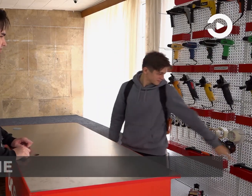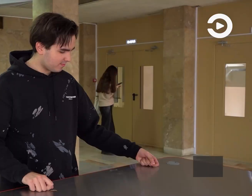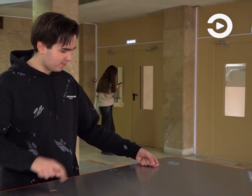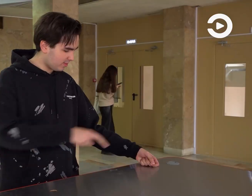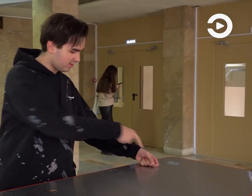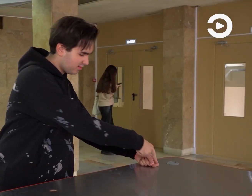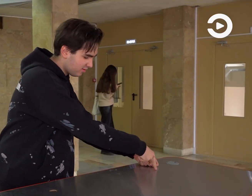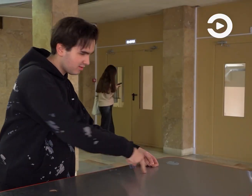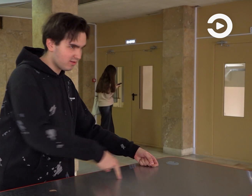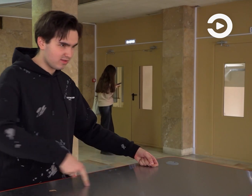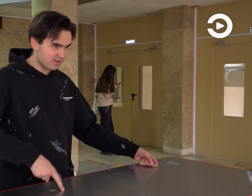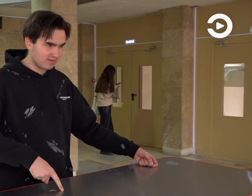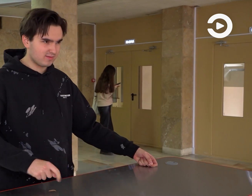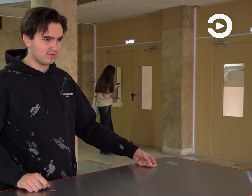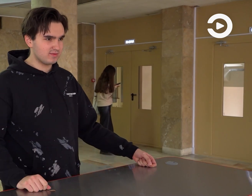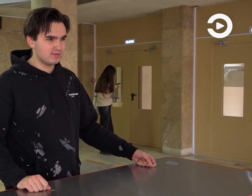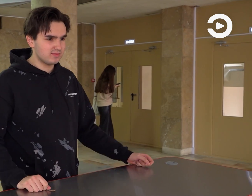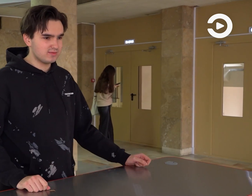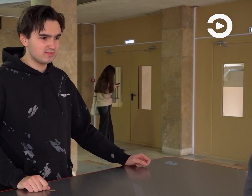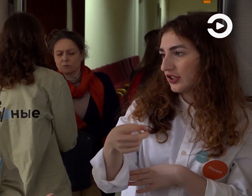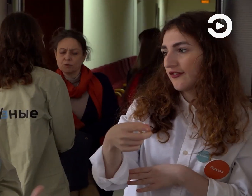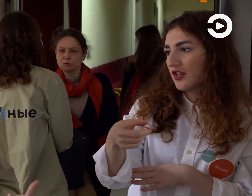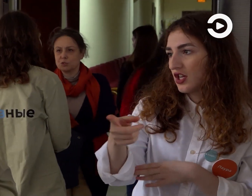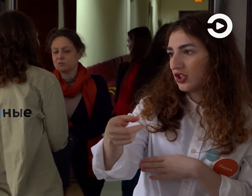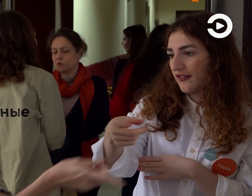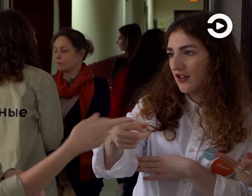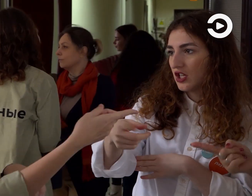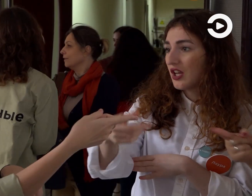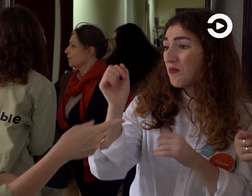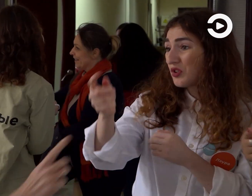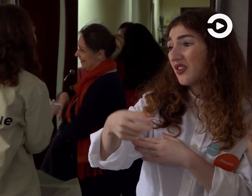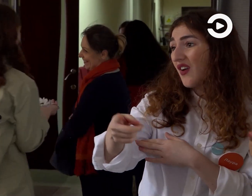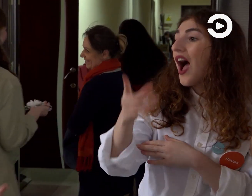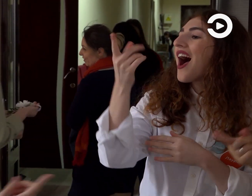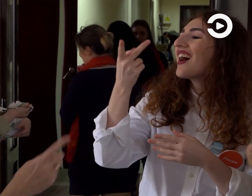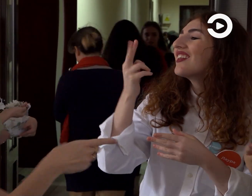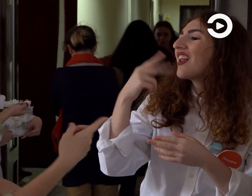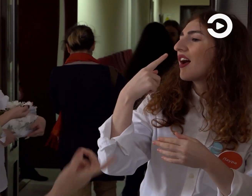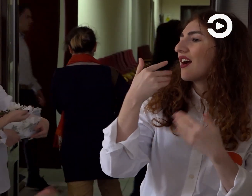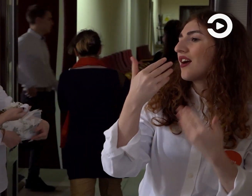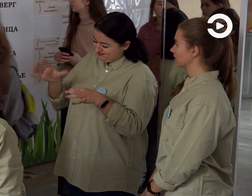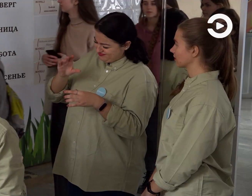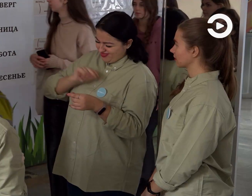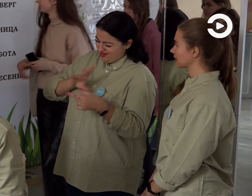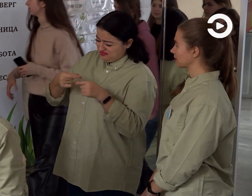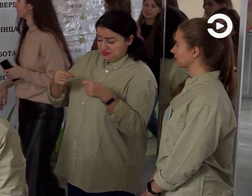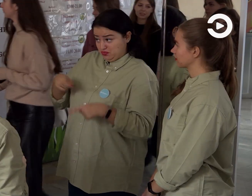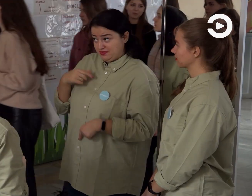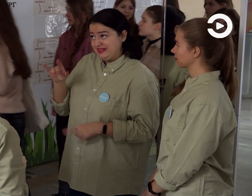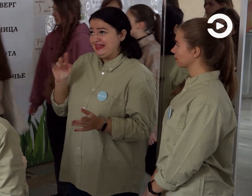а музыку телом. Многие сотрудники и сами носители тишины. Их приглашают на работу в тех городах, куда проект прибывает на гастроли.